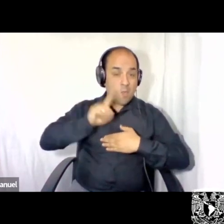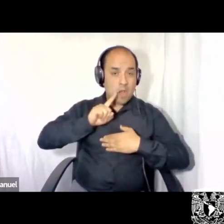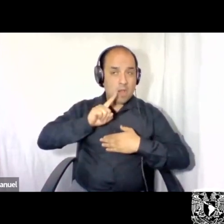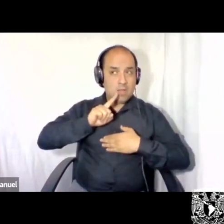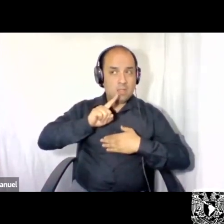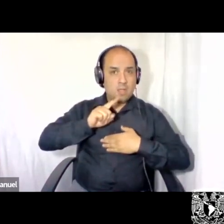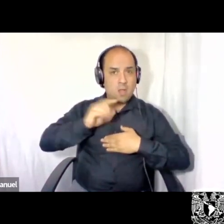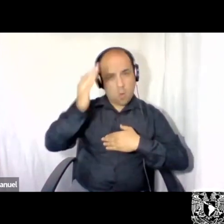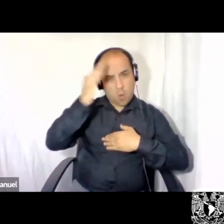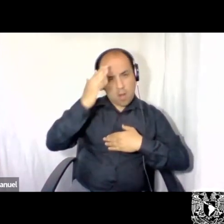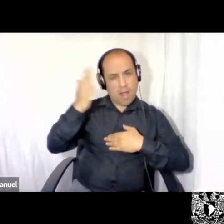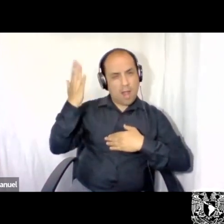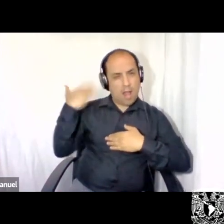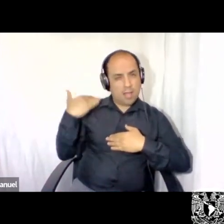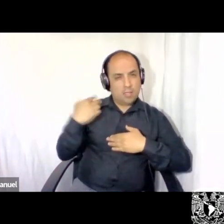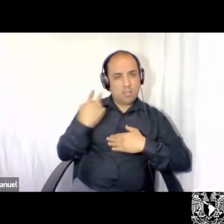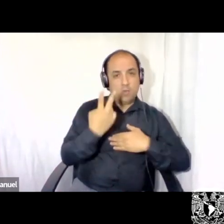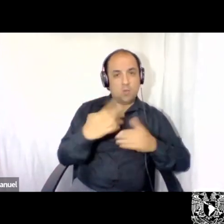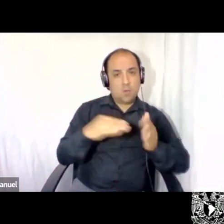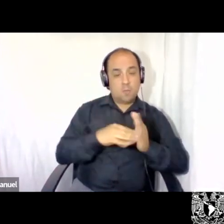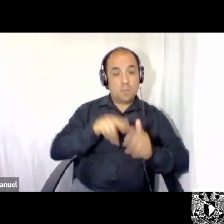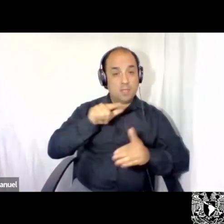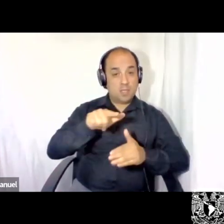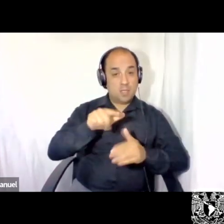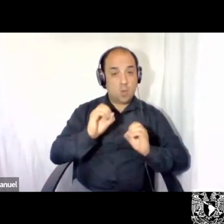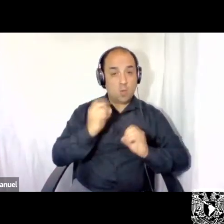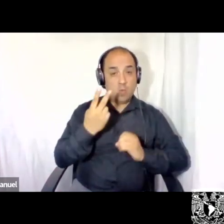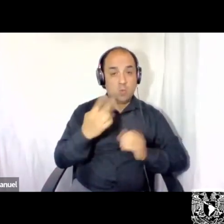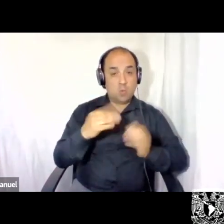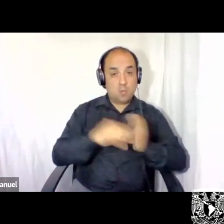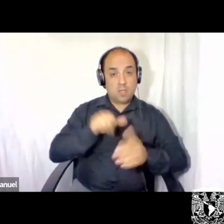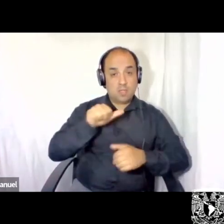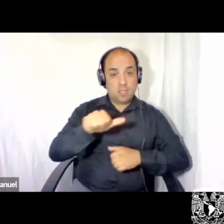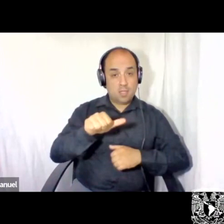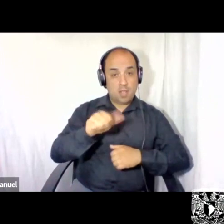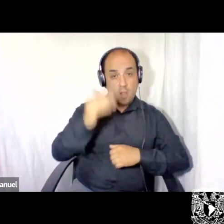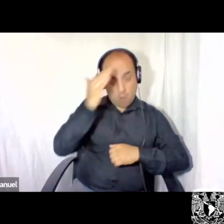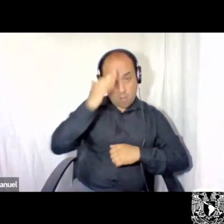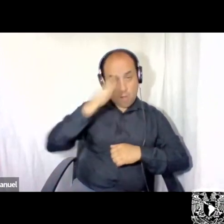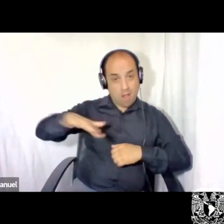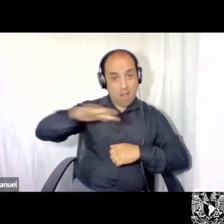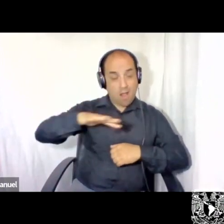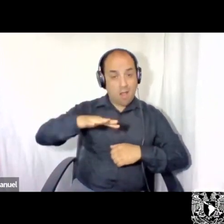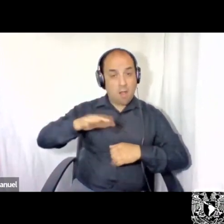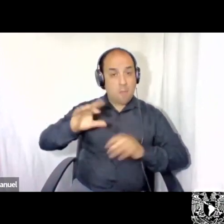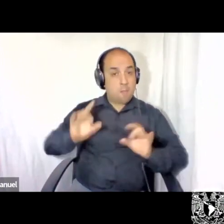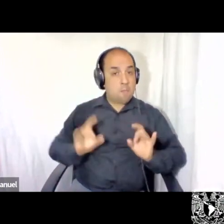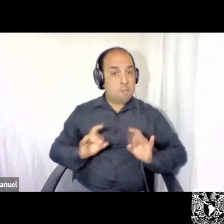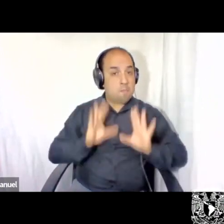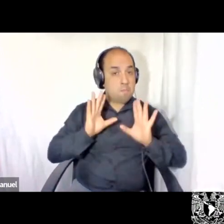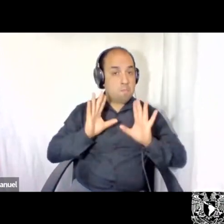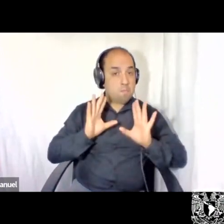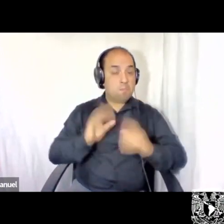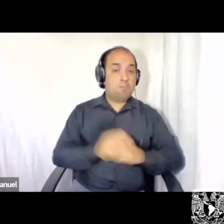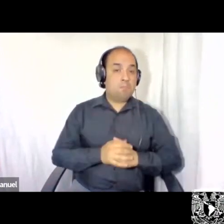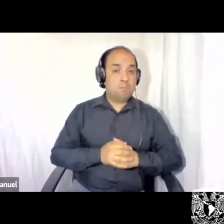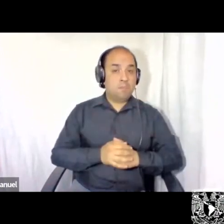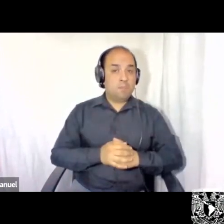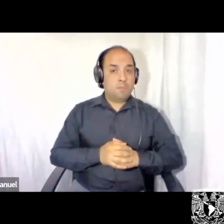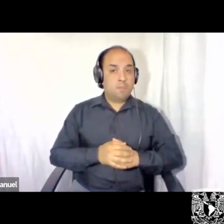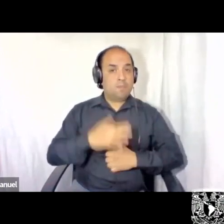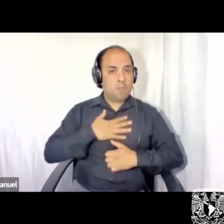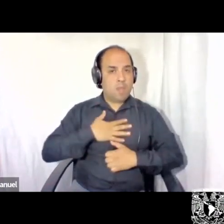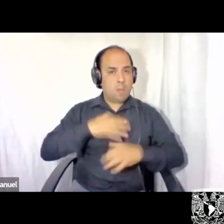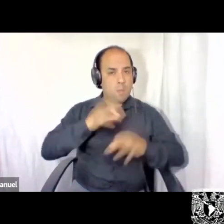2017, 2016. Y la conocí en espacio de incidencia también, ¿no? Y para mí ha sido muy importante